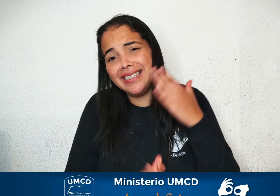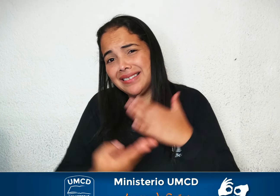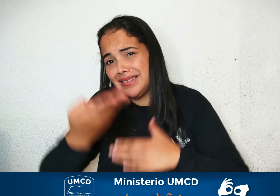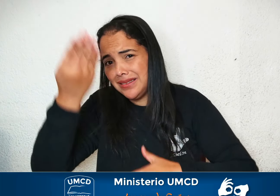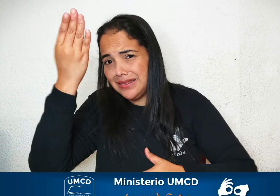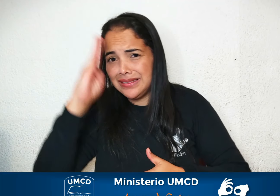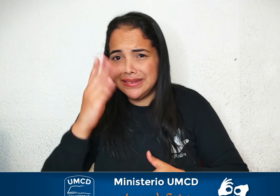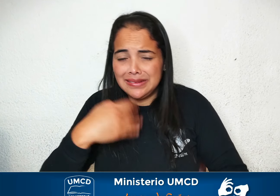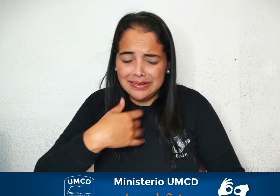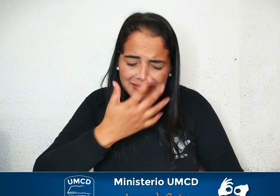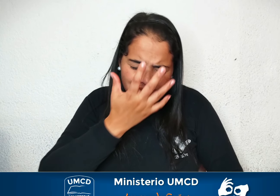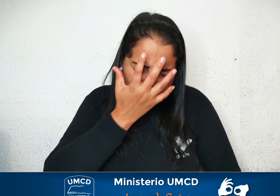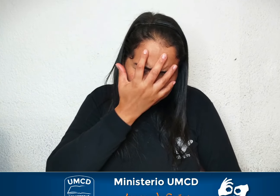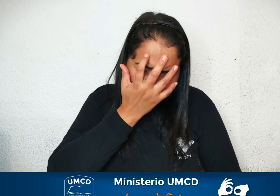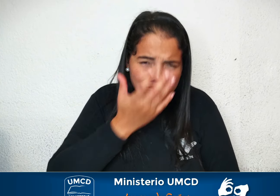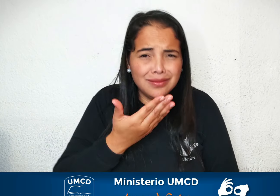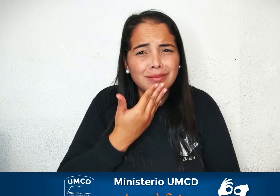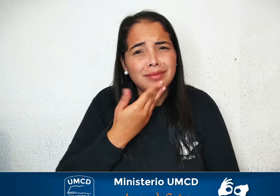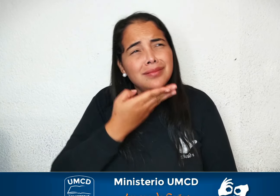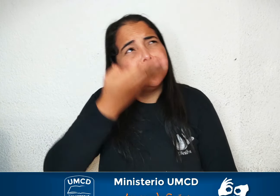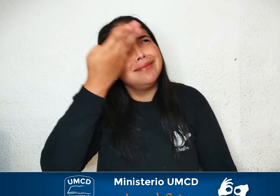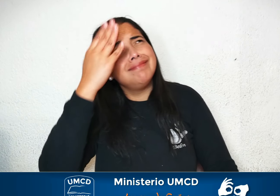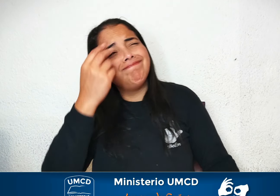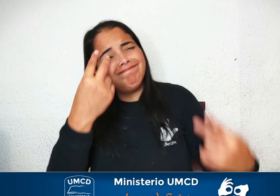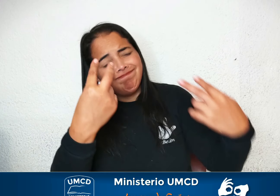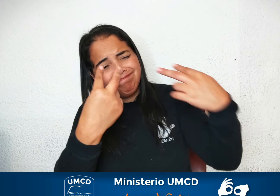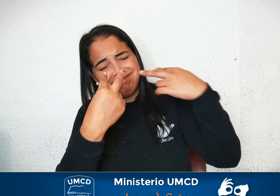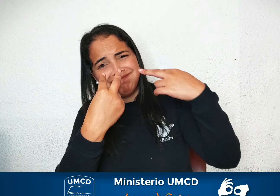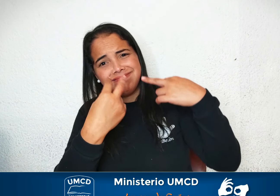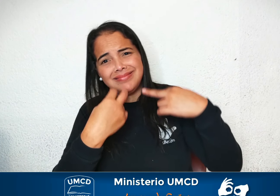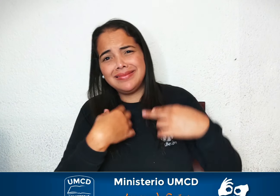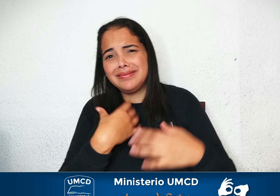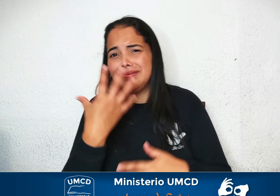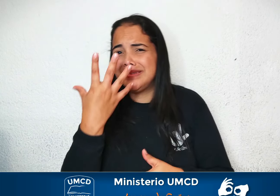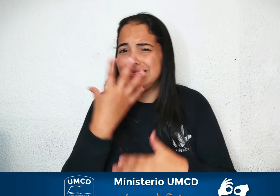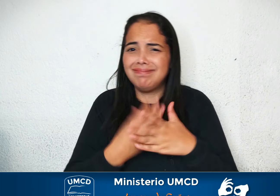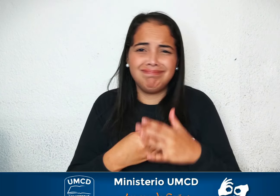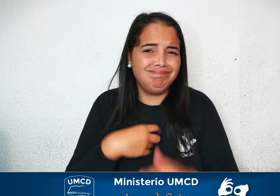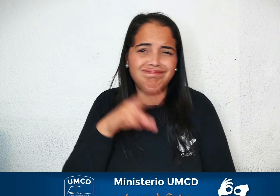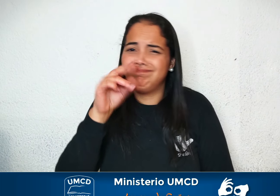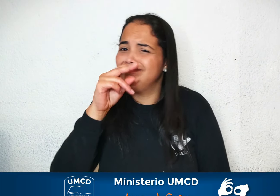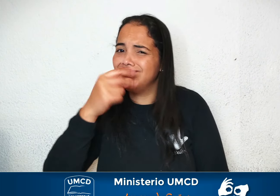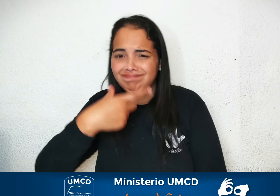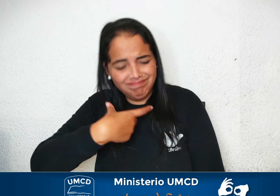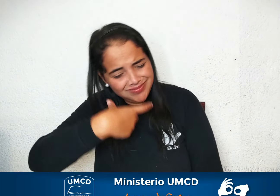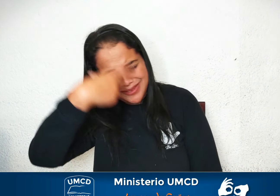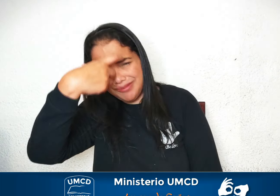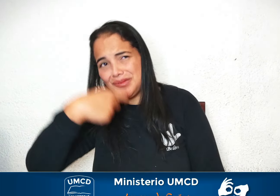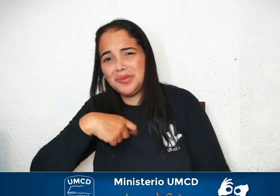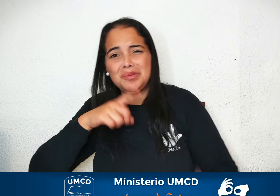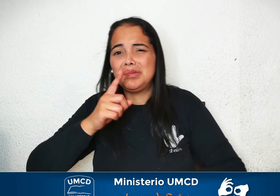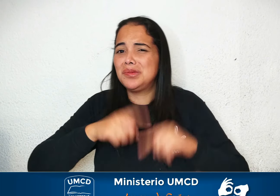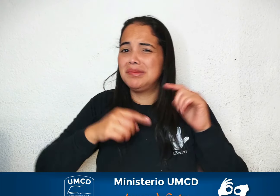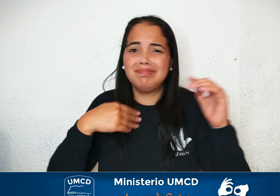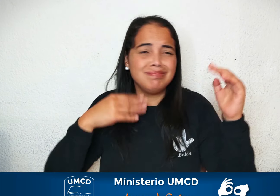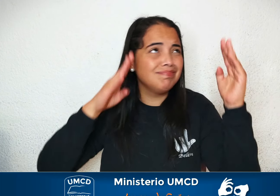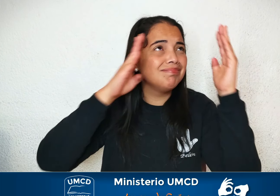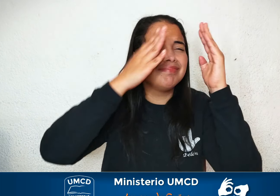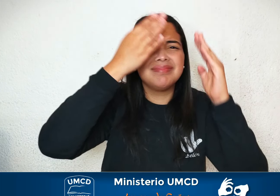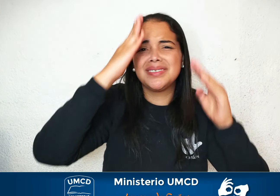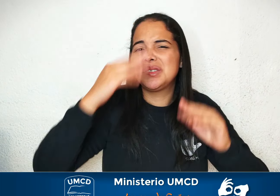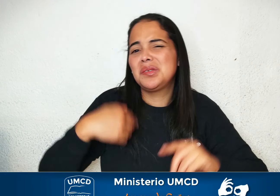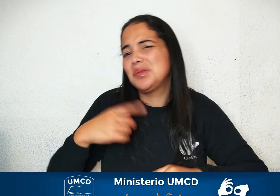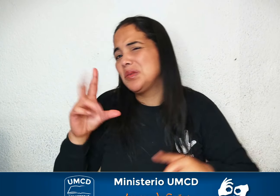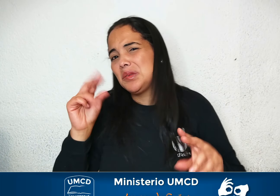a Dios y que está frente al santo ser, que nosotros somos indignos de estar en su presencia y que